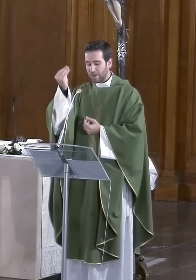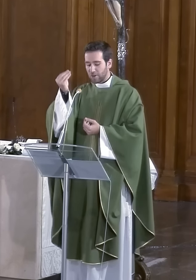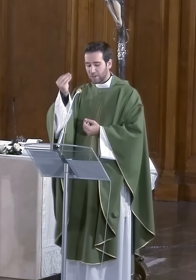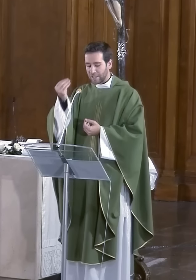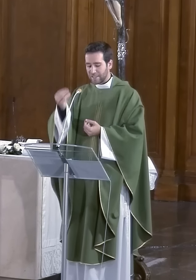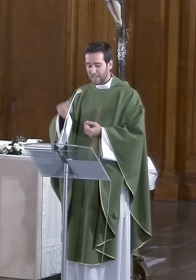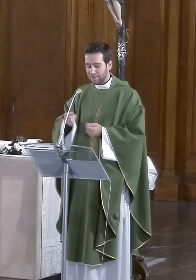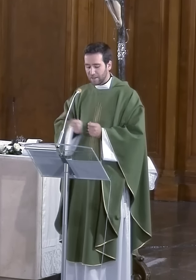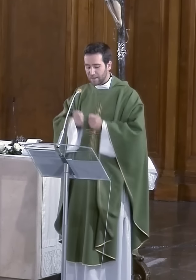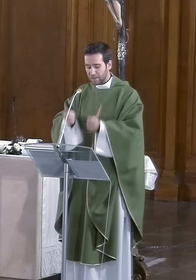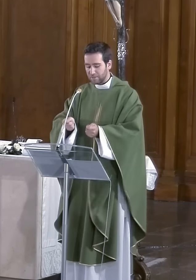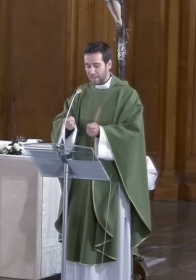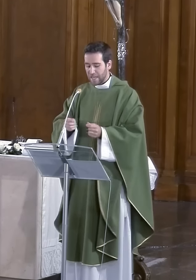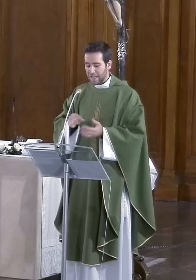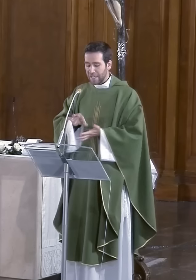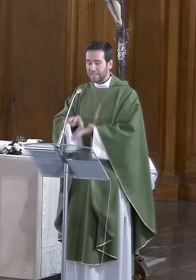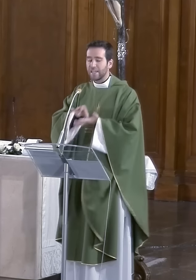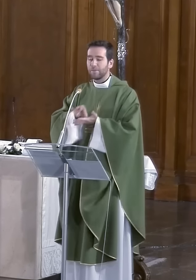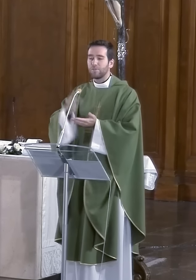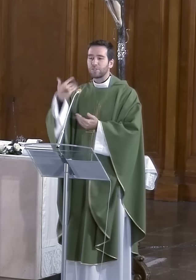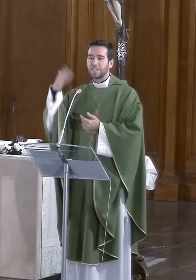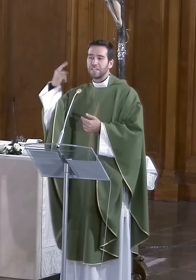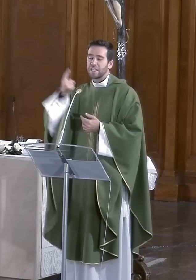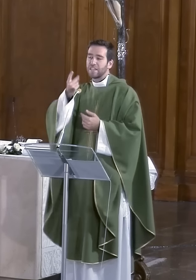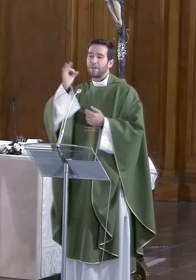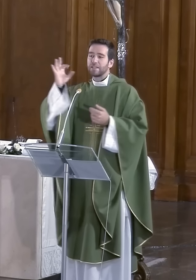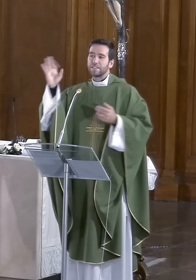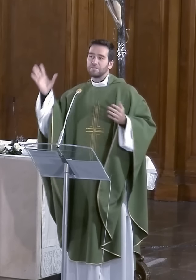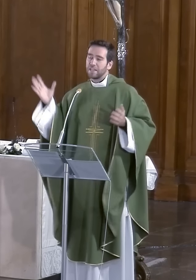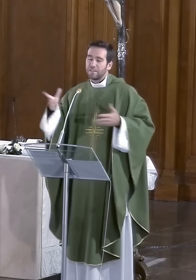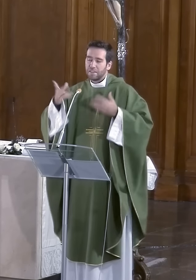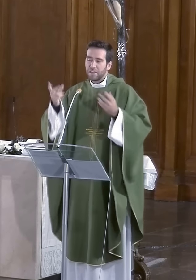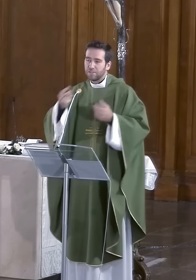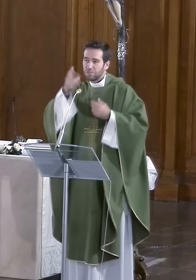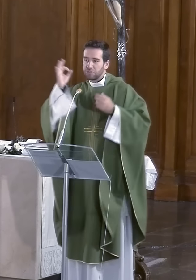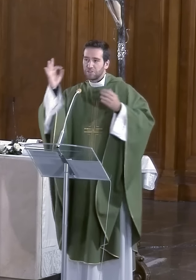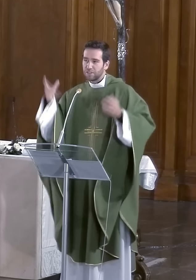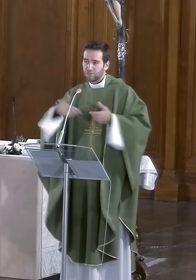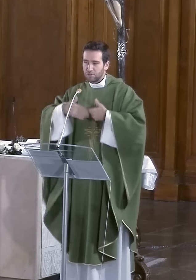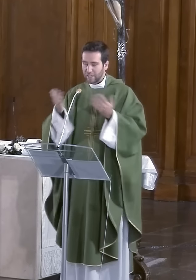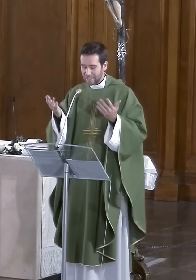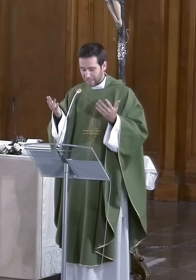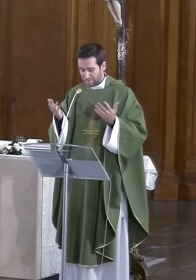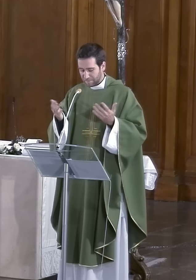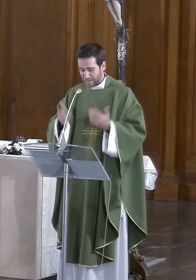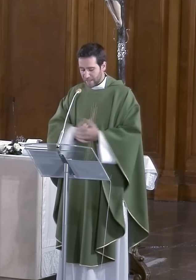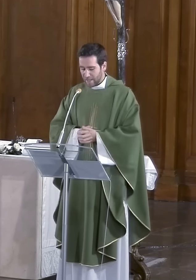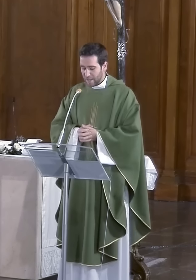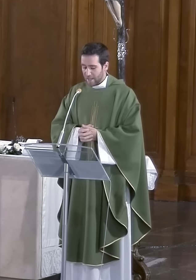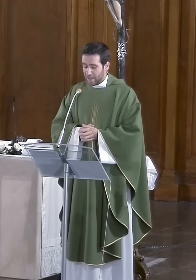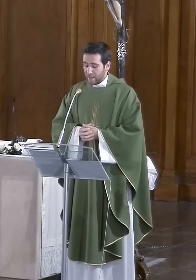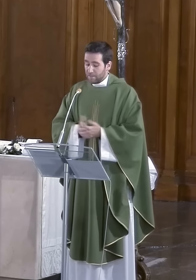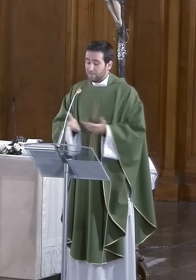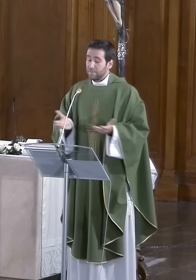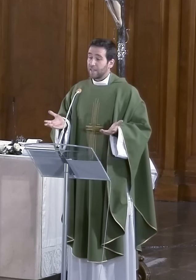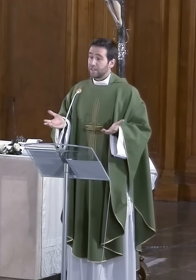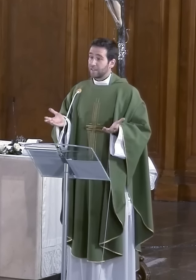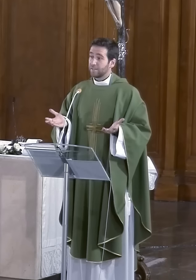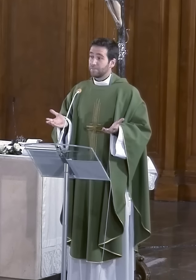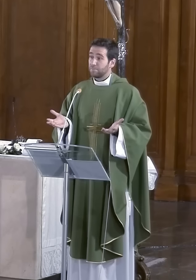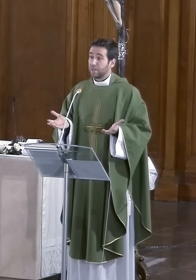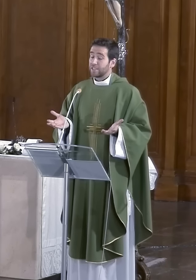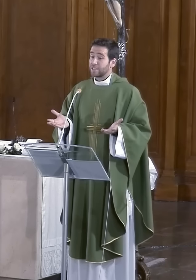Ofrecemos el mejor servicio y servimos desde hace más de 100, 200, lo que sea.